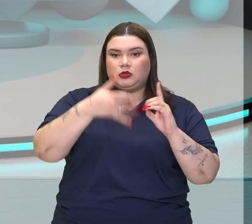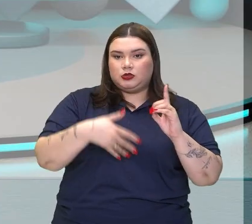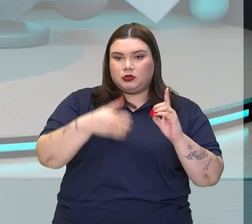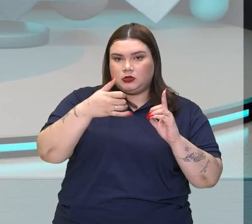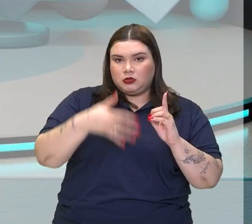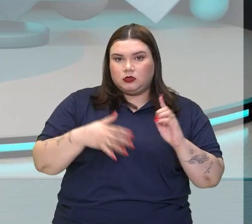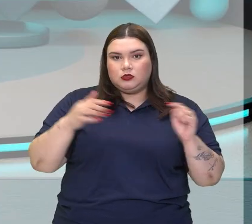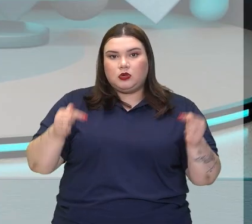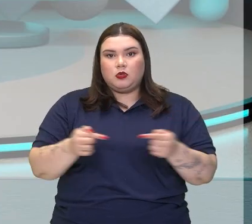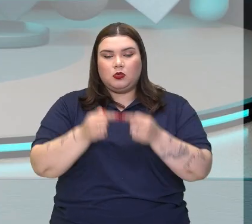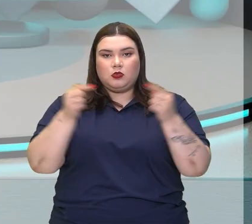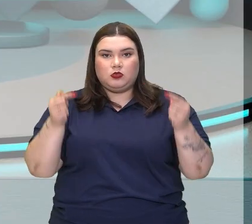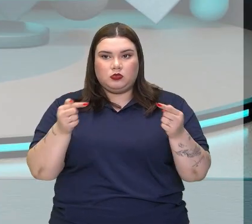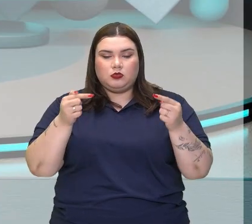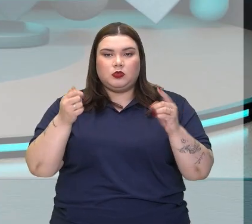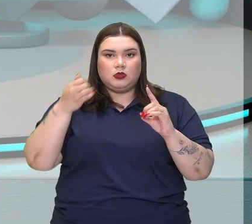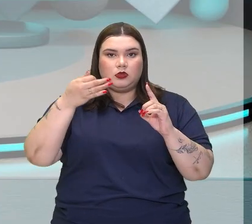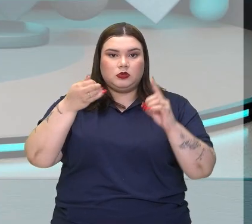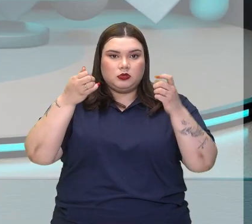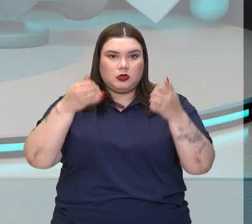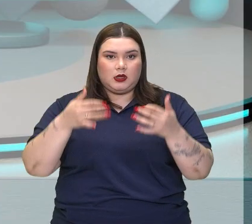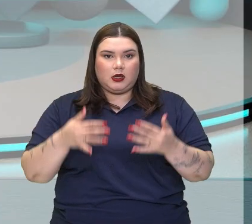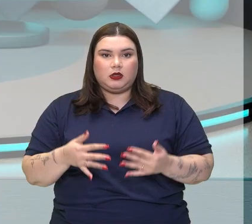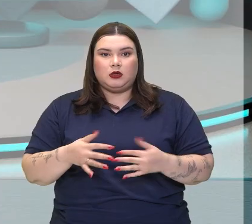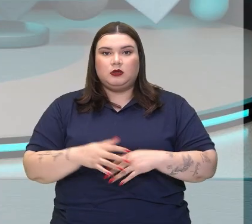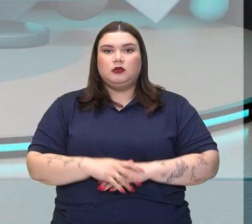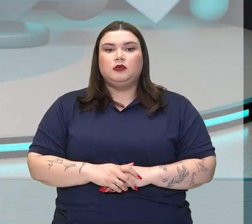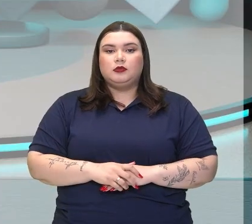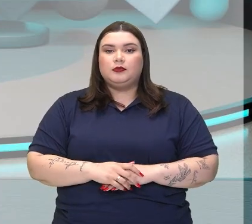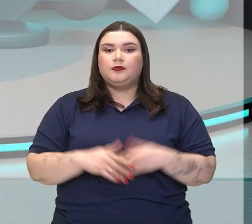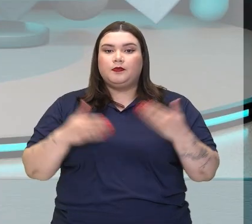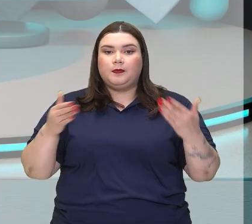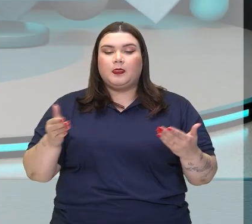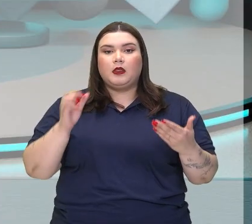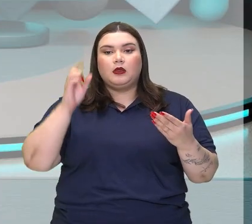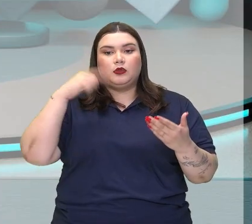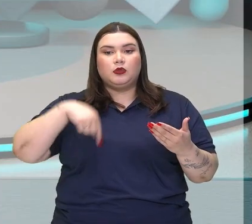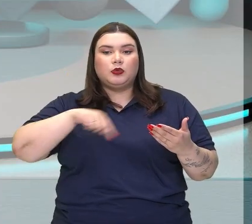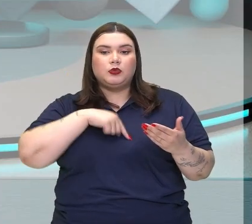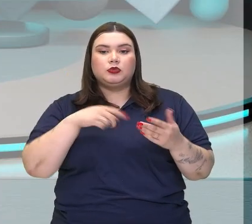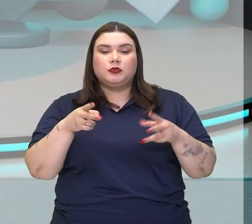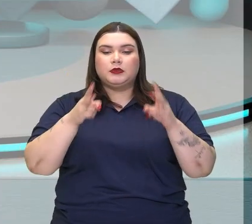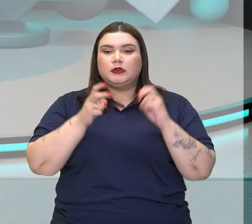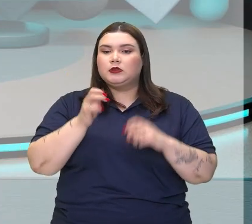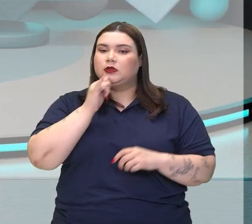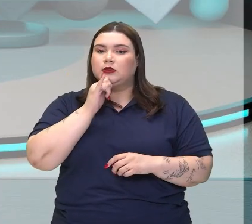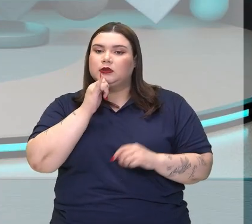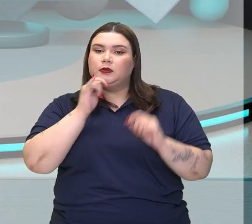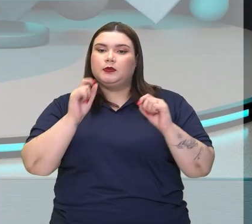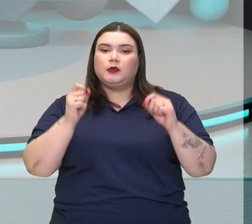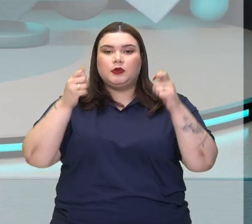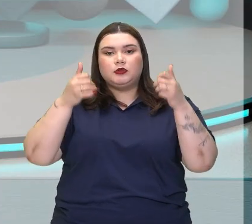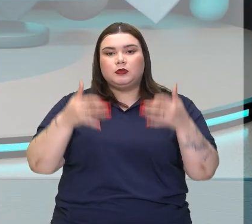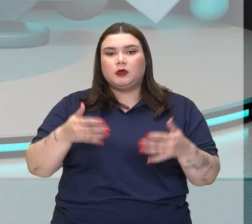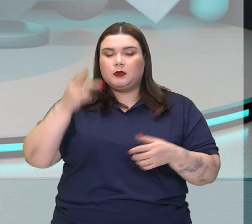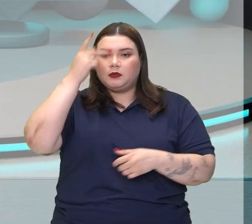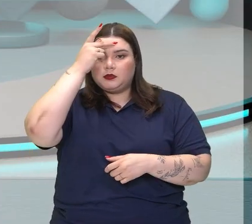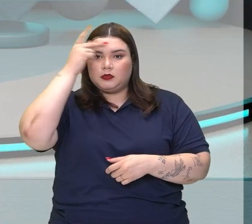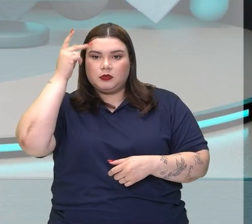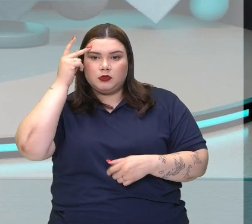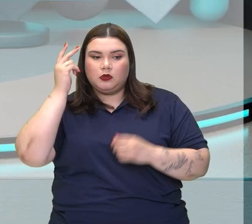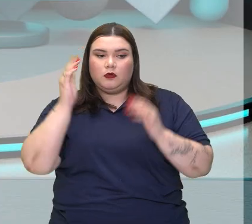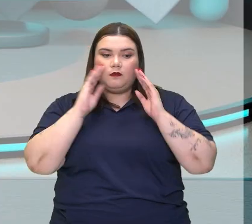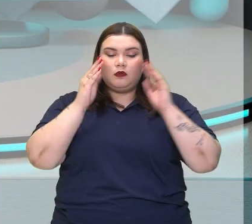acordo com a descrição efetuada. Se a gente pensar, por exemplo, você quer falar de alguém para